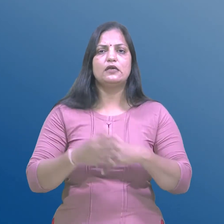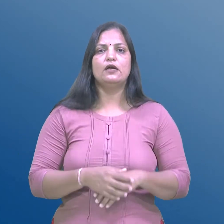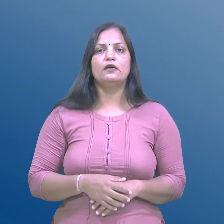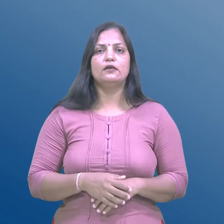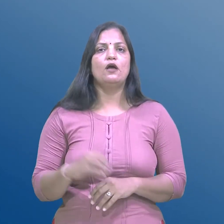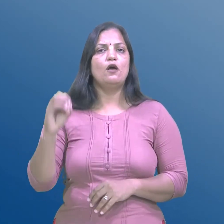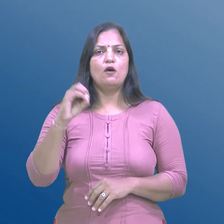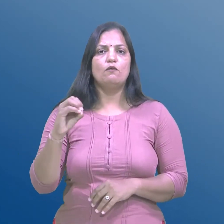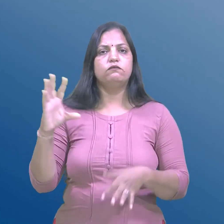સત્તામંડળ.